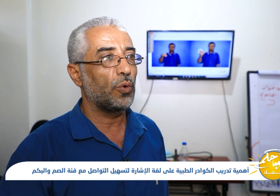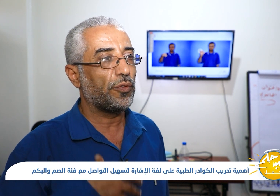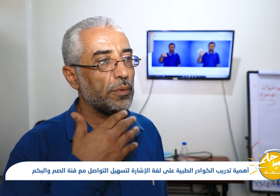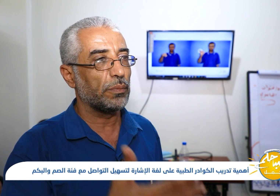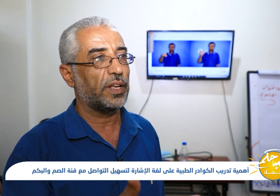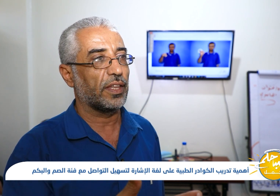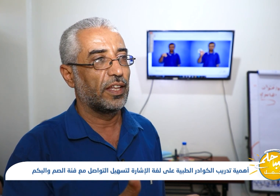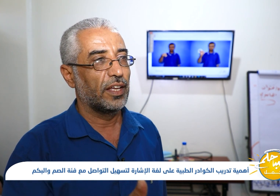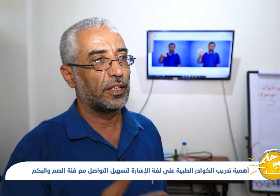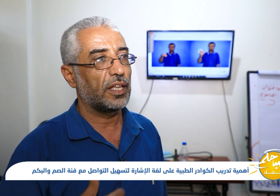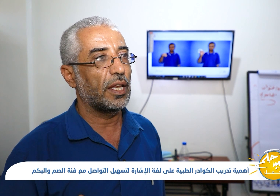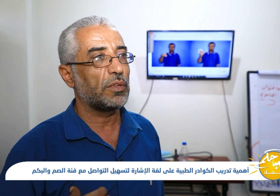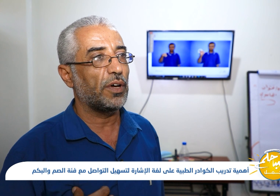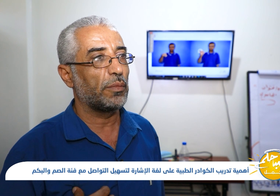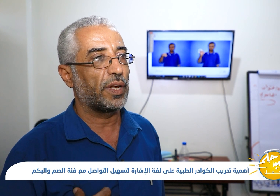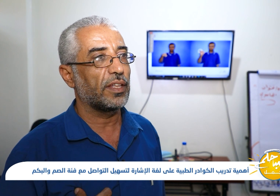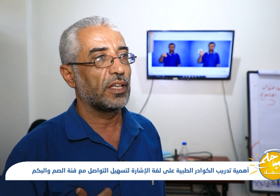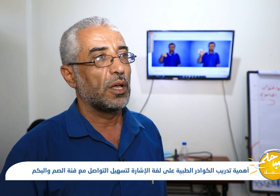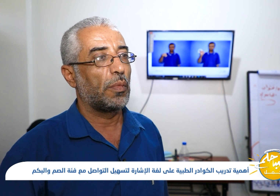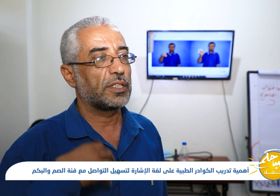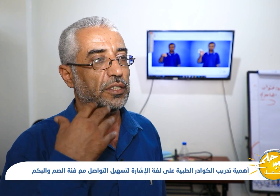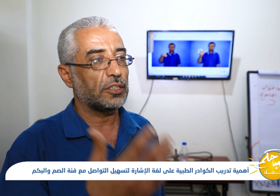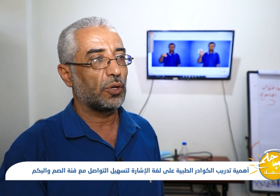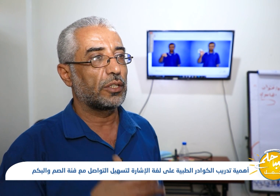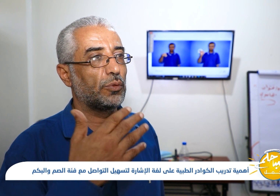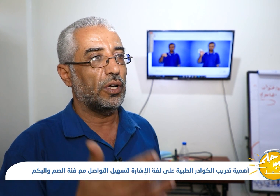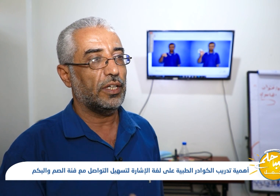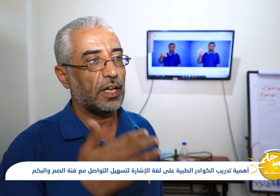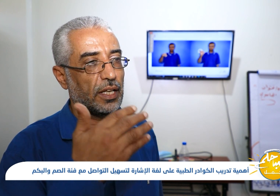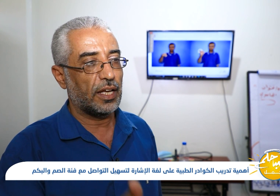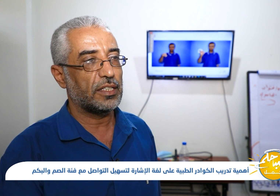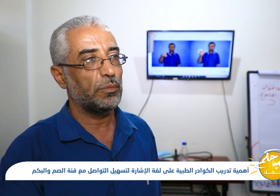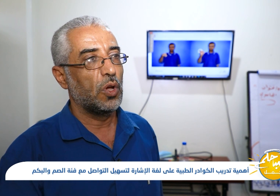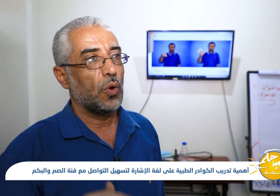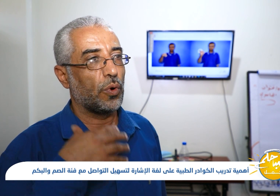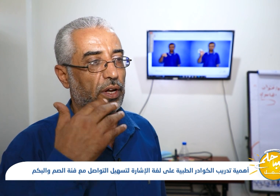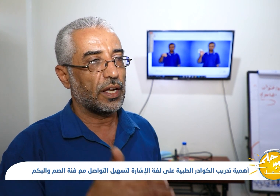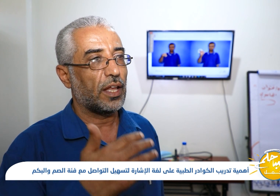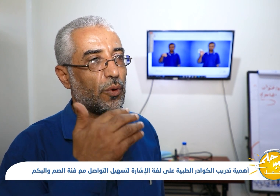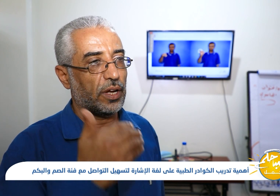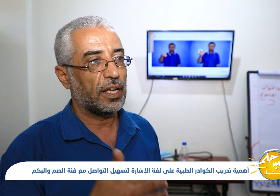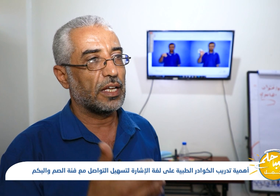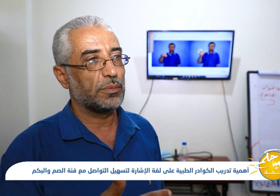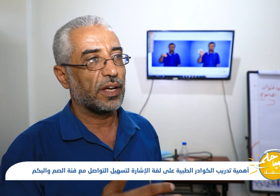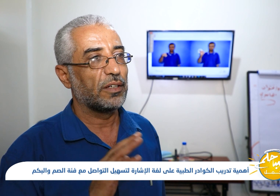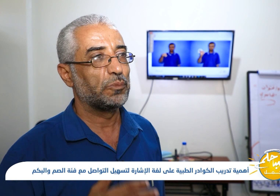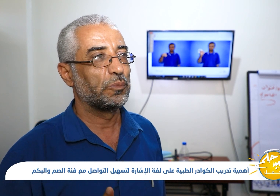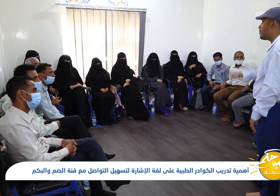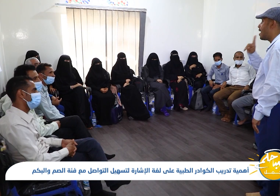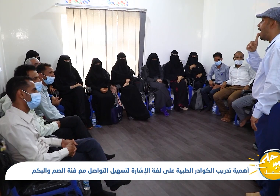خاصة وفهم المريض، لأن إذا لم تفهم المريض ما تستطيعش تقدم له العلاج اللازم والرعاية